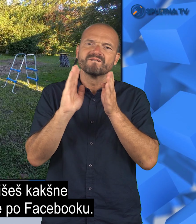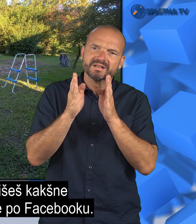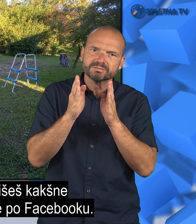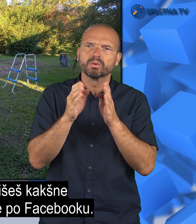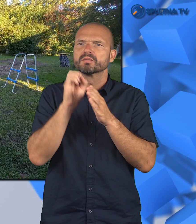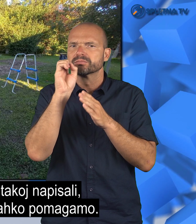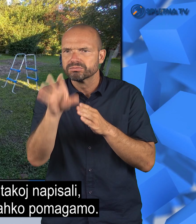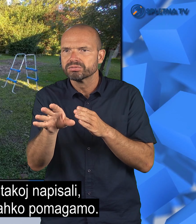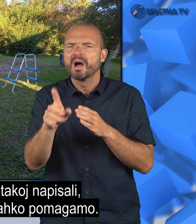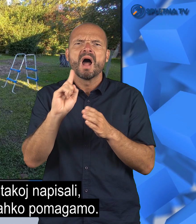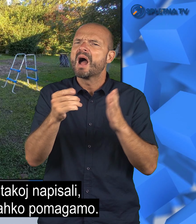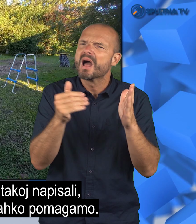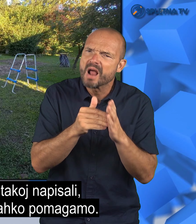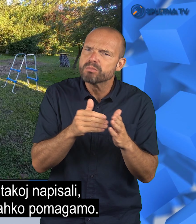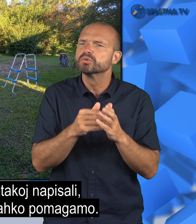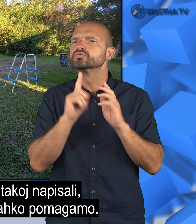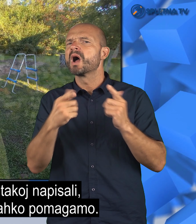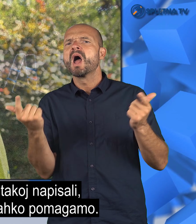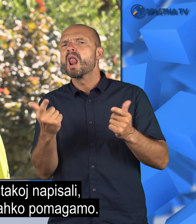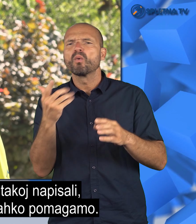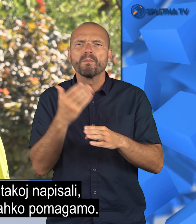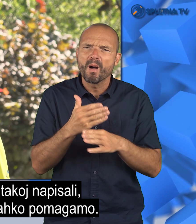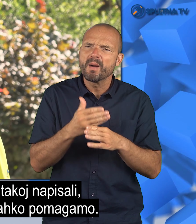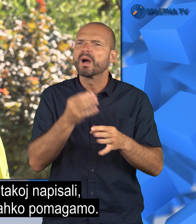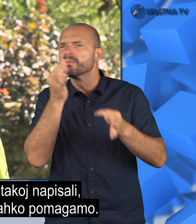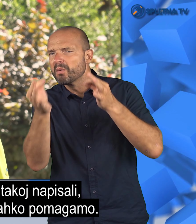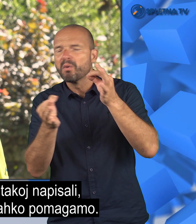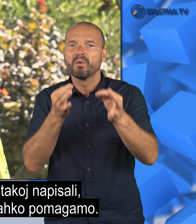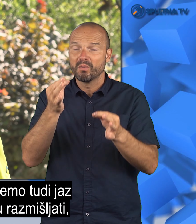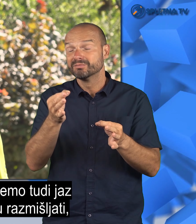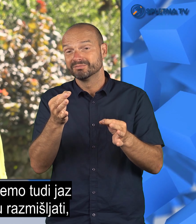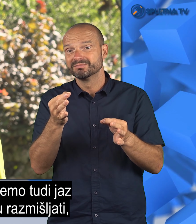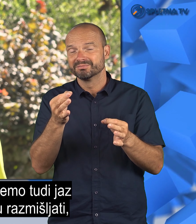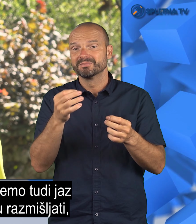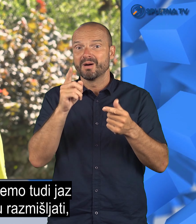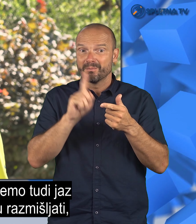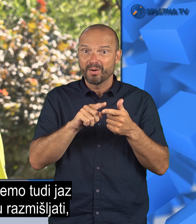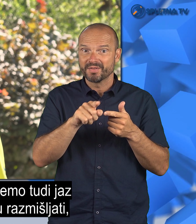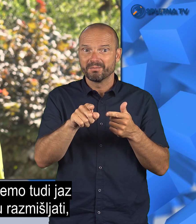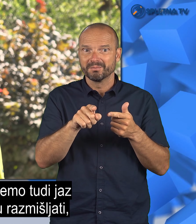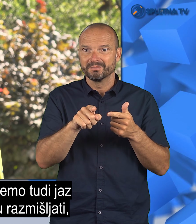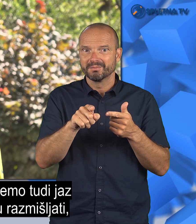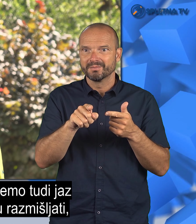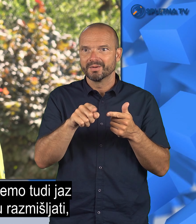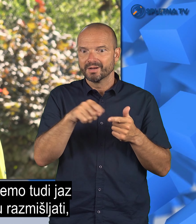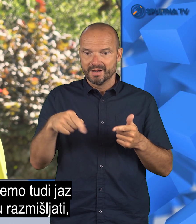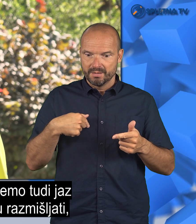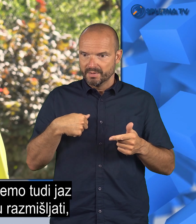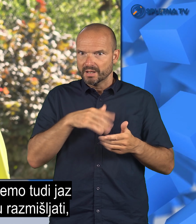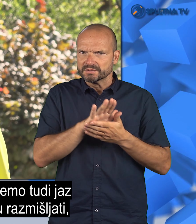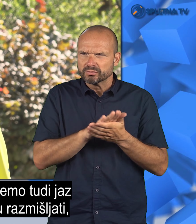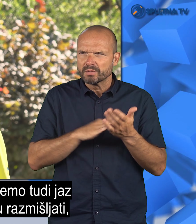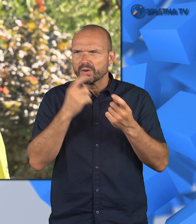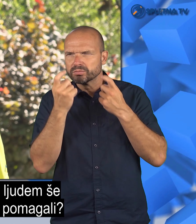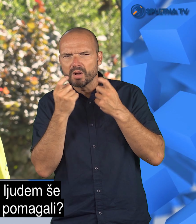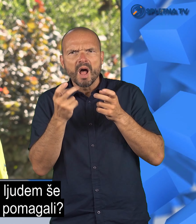tudi Poloni smo napisali takoj, če kaj rabi, kako lahko pomagamo. Ampak potem pa začne tudi jaz ali pa v društvu